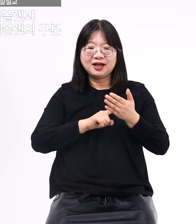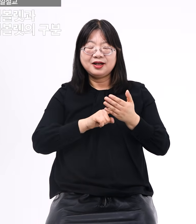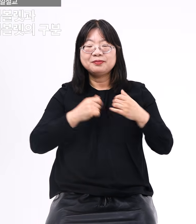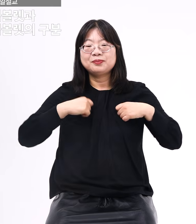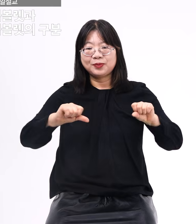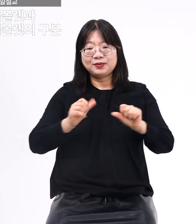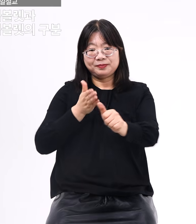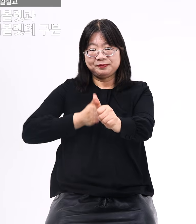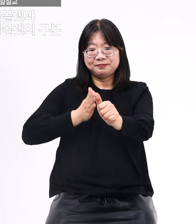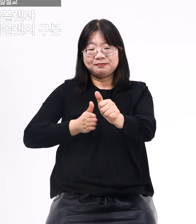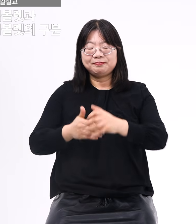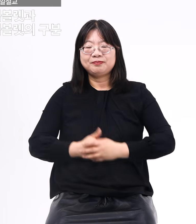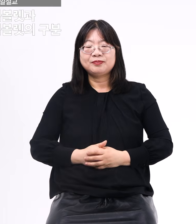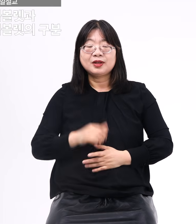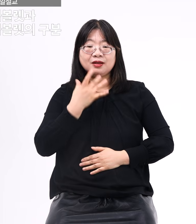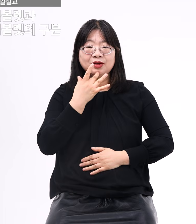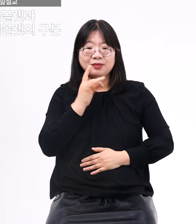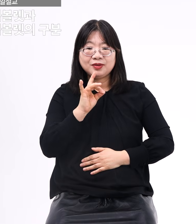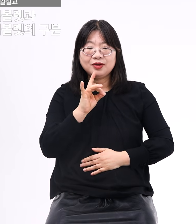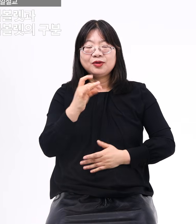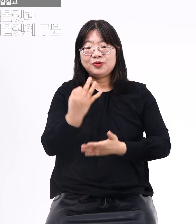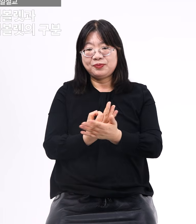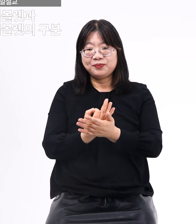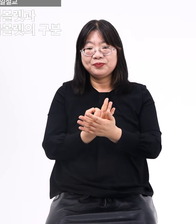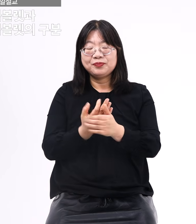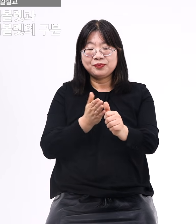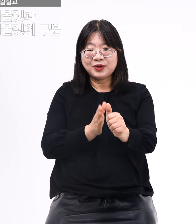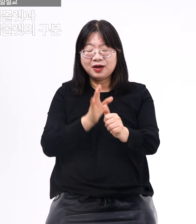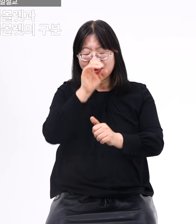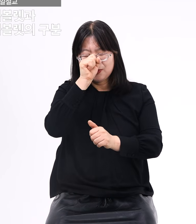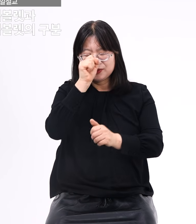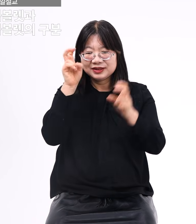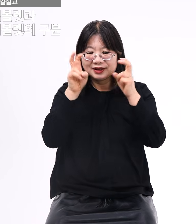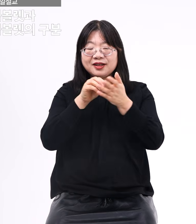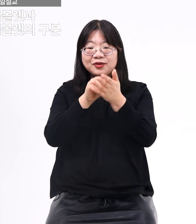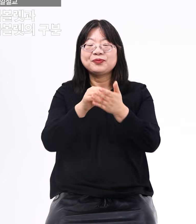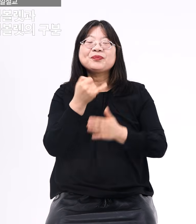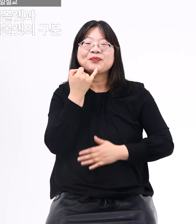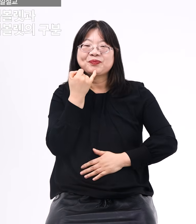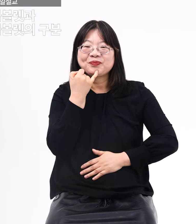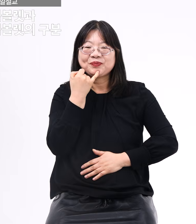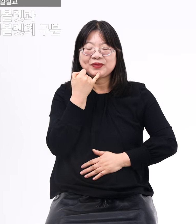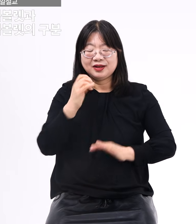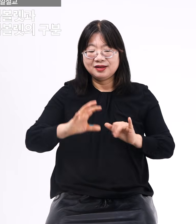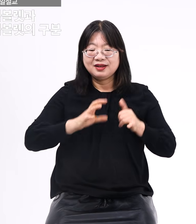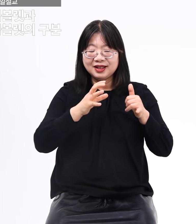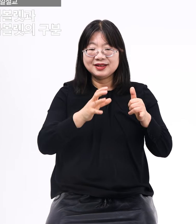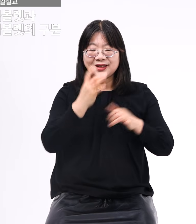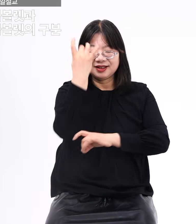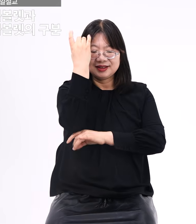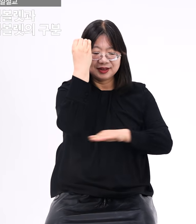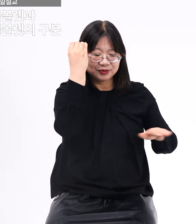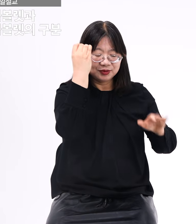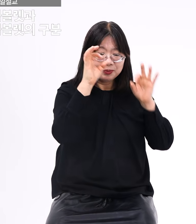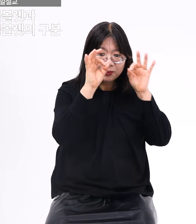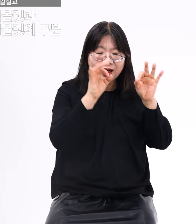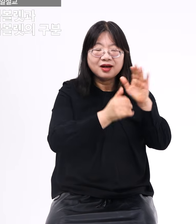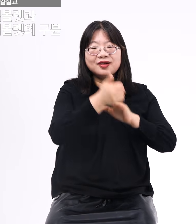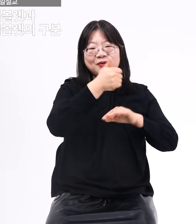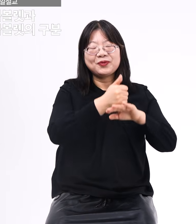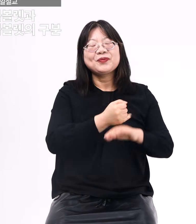내려놔야 됩니다. 여러분 물론 돈 보십시오. 좋은 직장 들어가십시오. 세상 기준에서